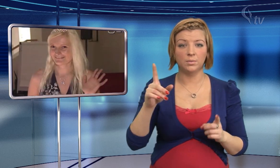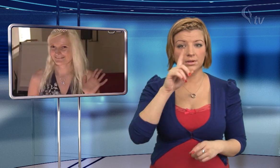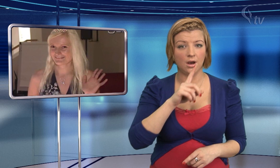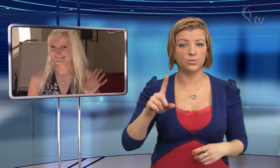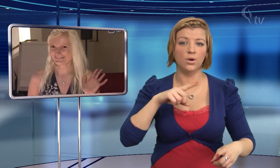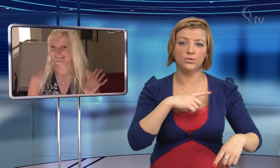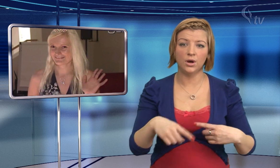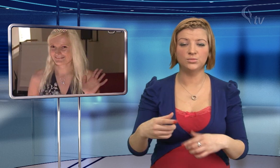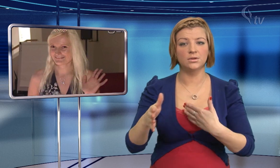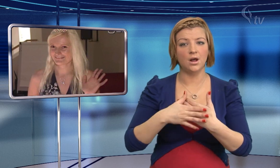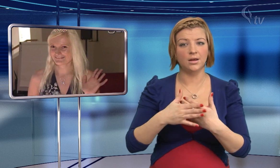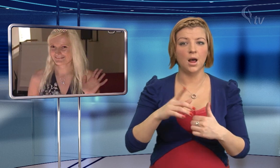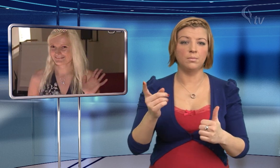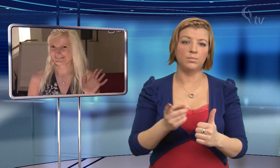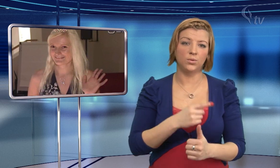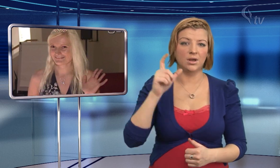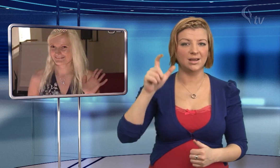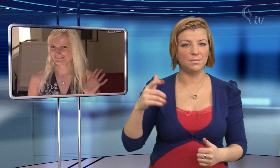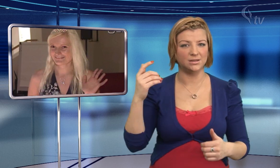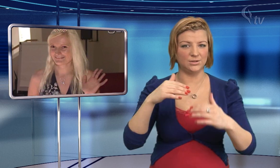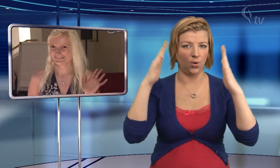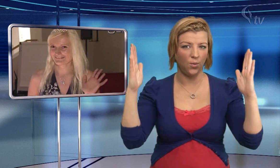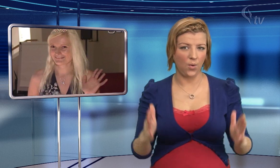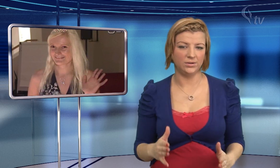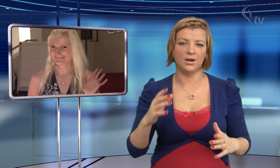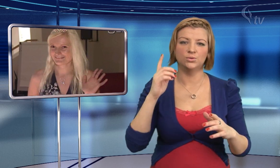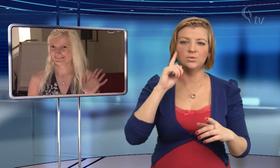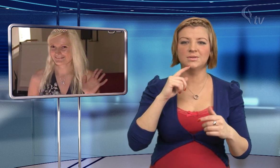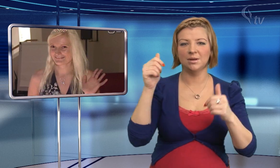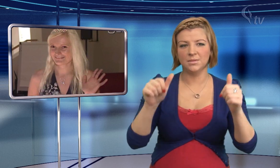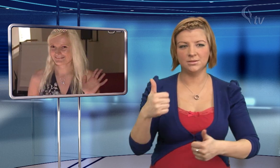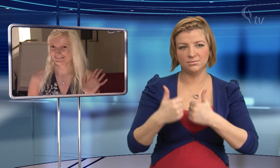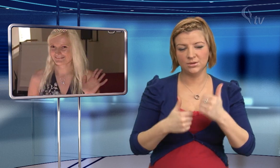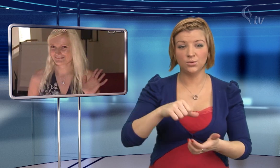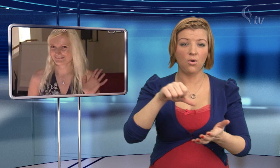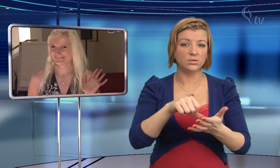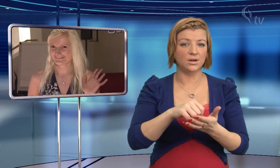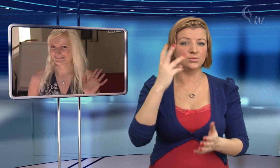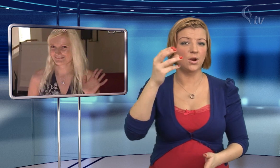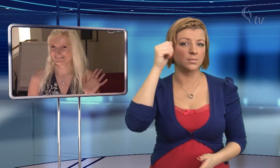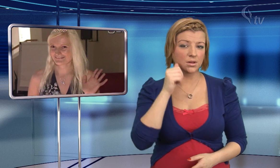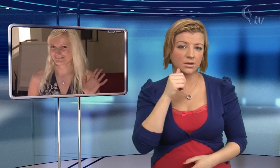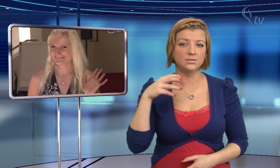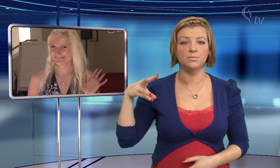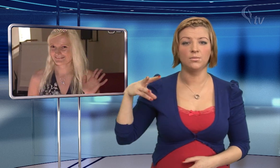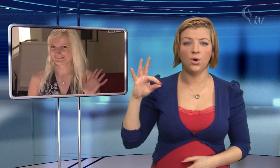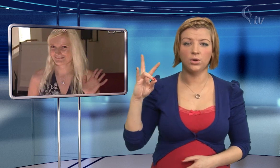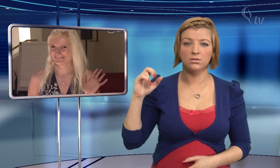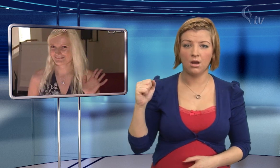15. jaanuaril toimusid Tallinna puuetega inimeste kojas kurtide missivõistlused, millest võttis osa kolm neidu.